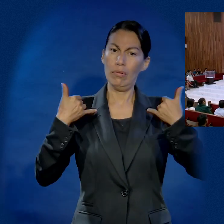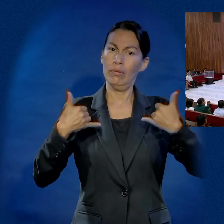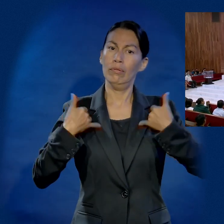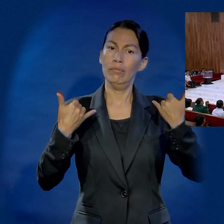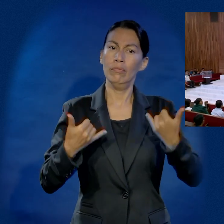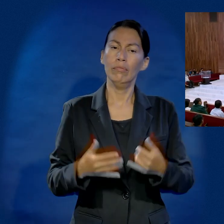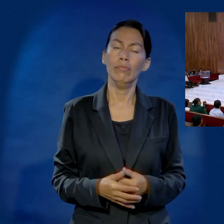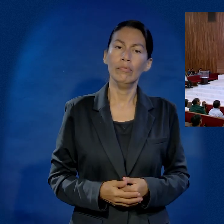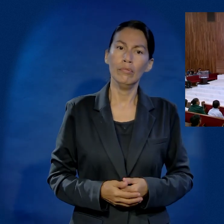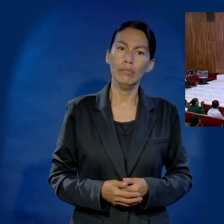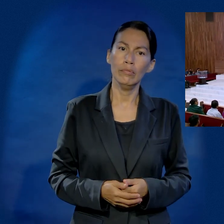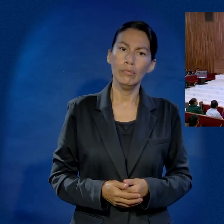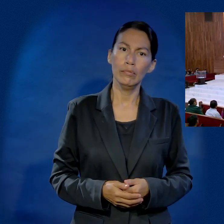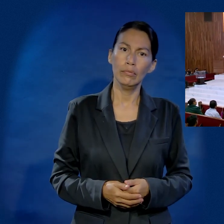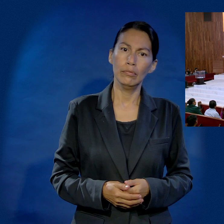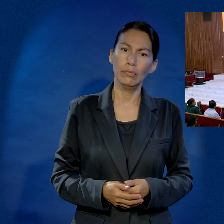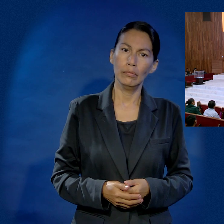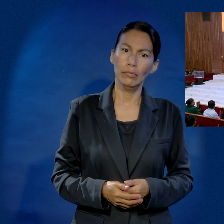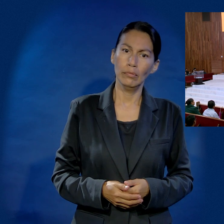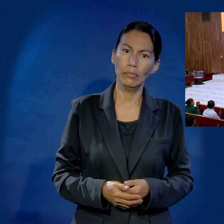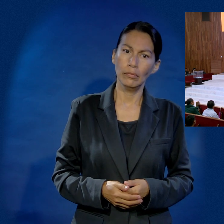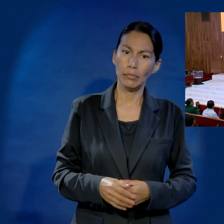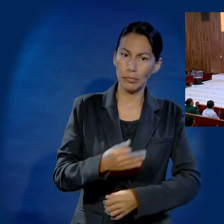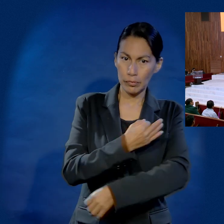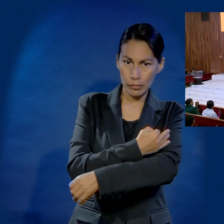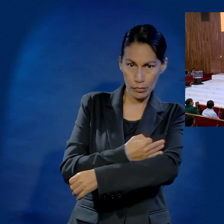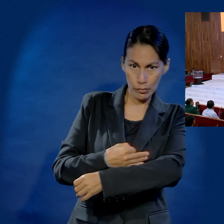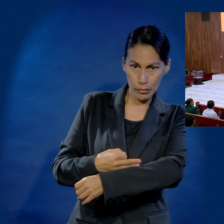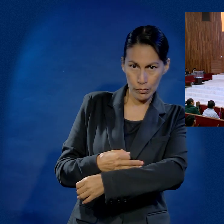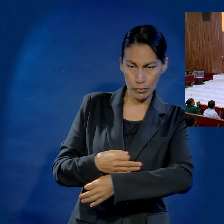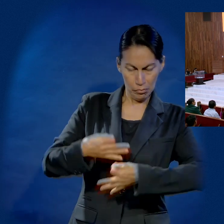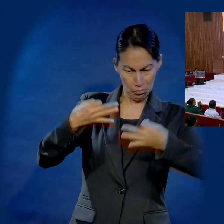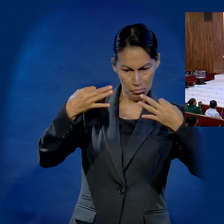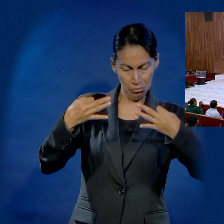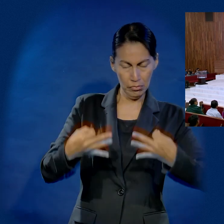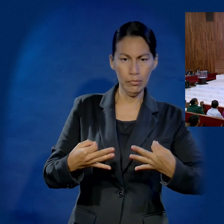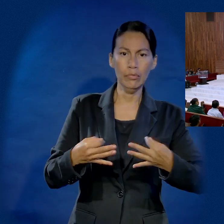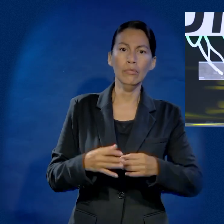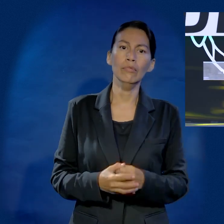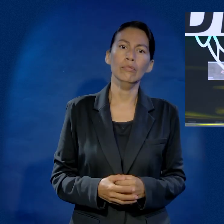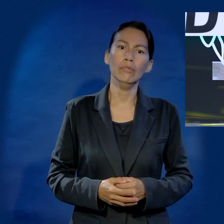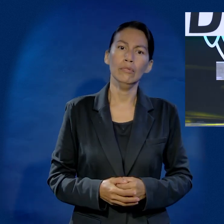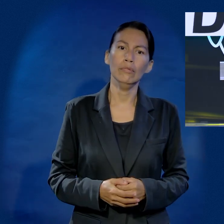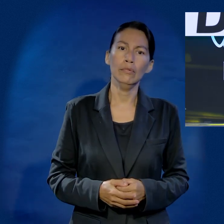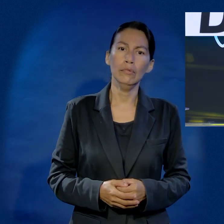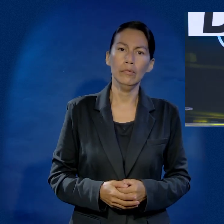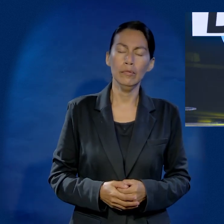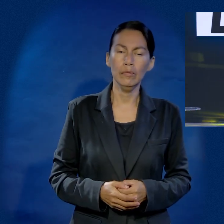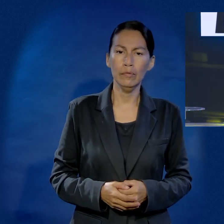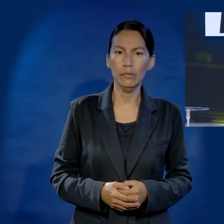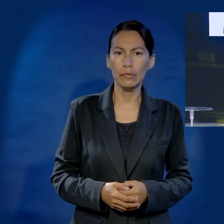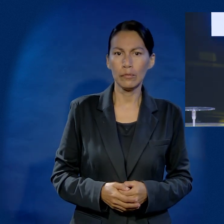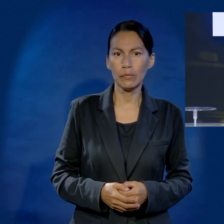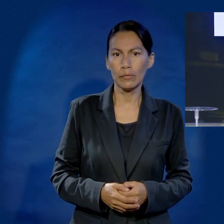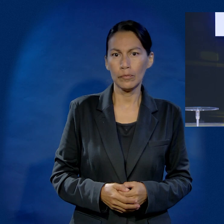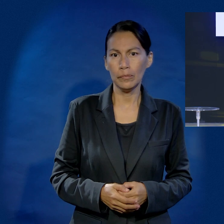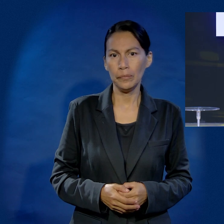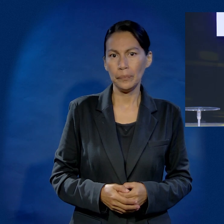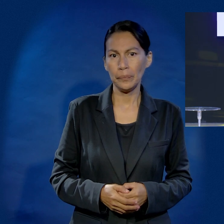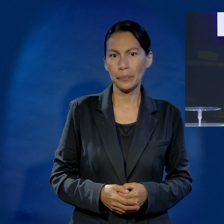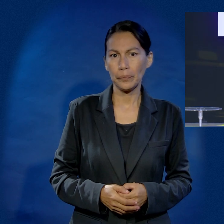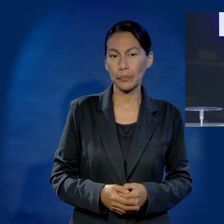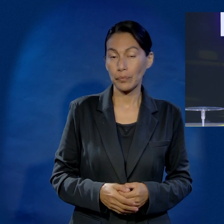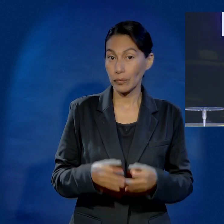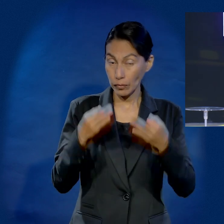jóvenes que desean establecer una familia bonita, estable, no libre de problemas, pero una familia